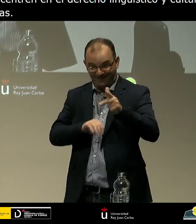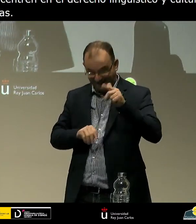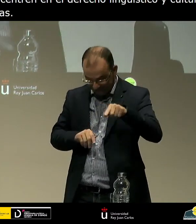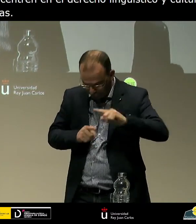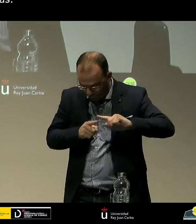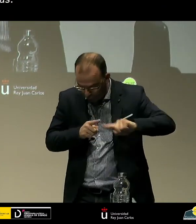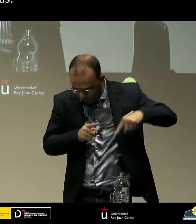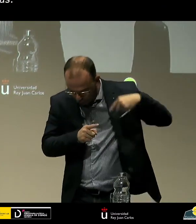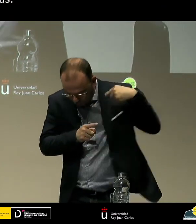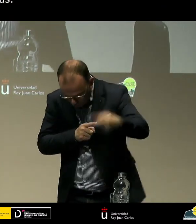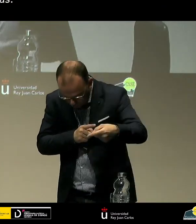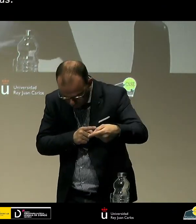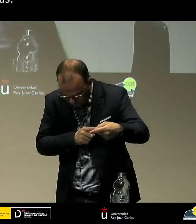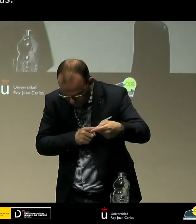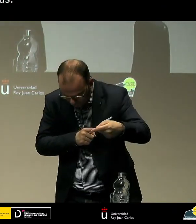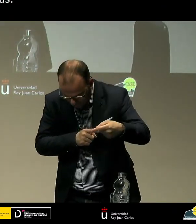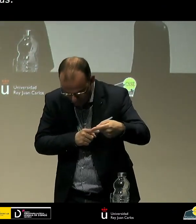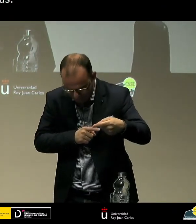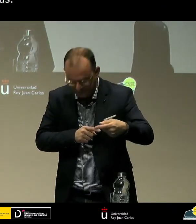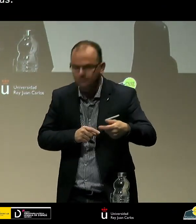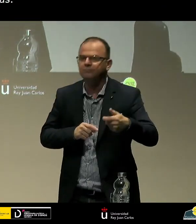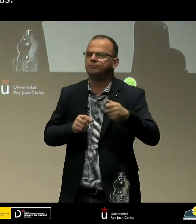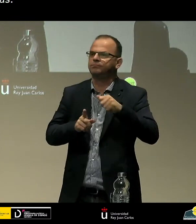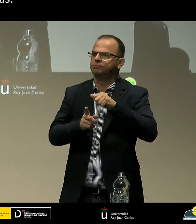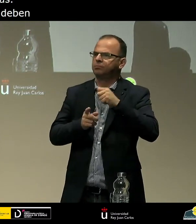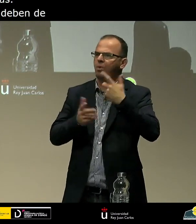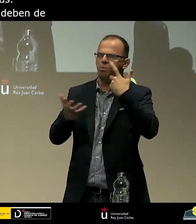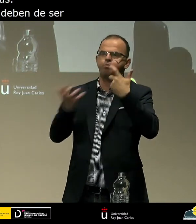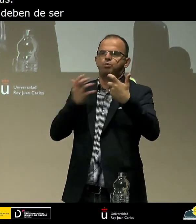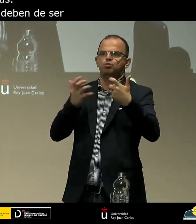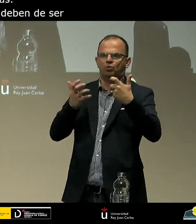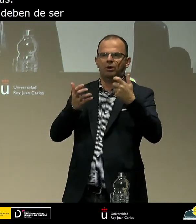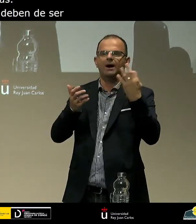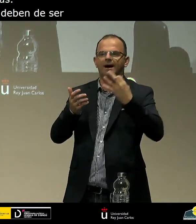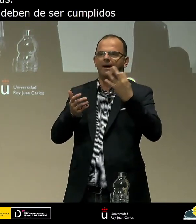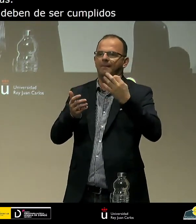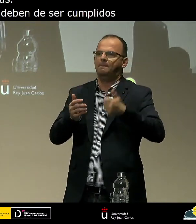Derechos que deben de ser cumplidos